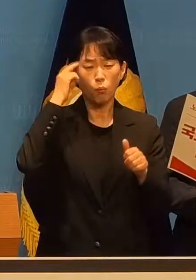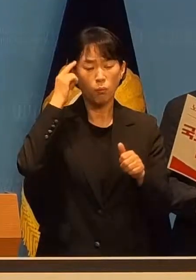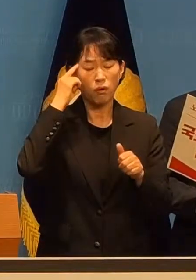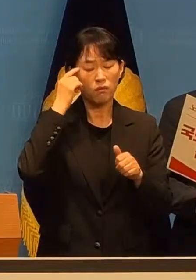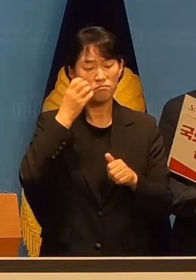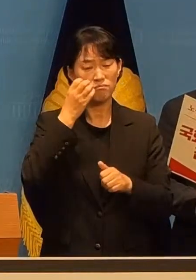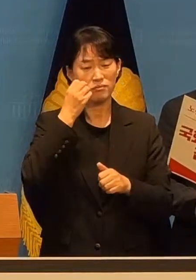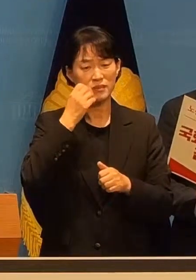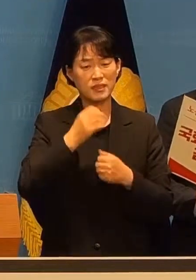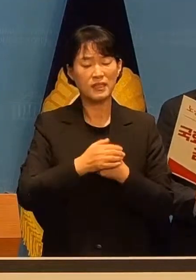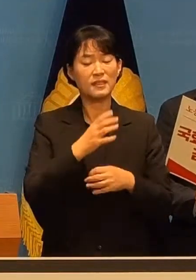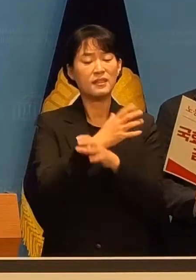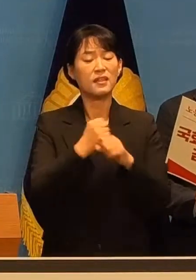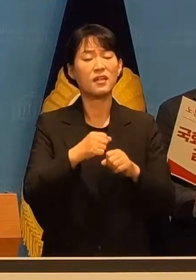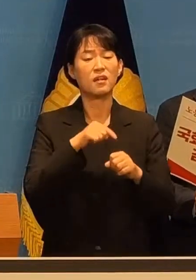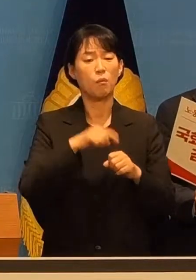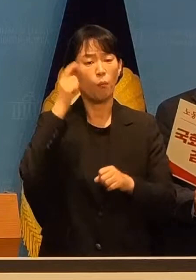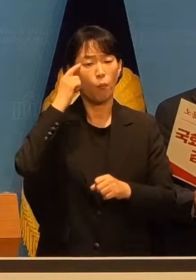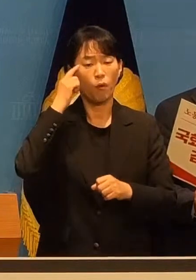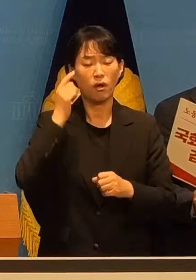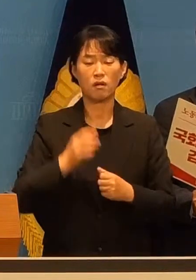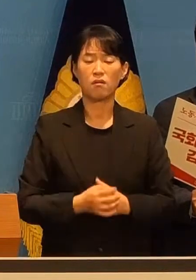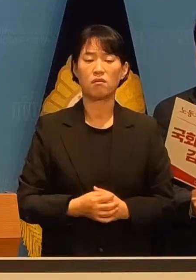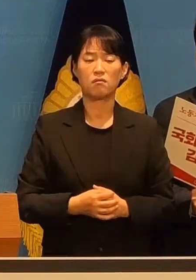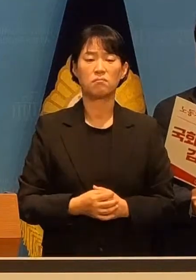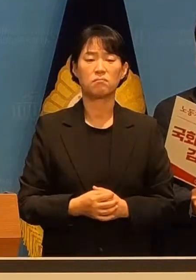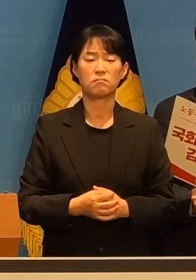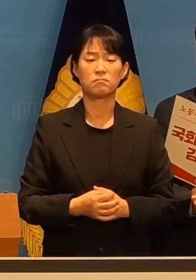기만적인 계약이 적용됐습니까?